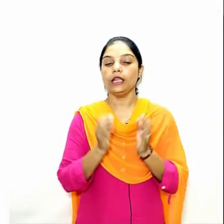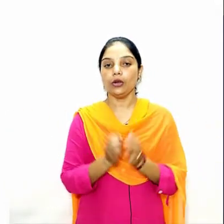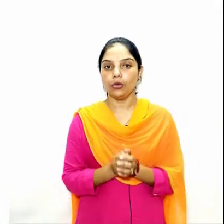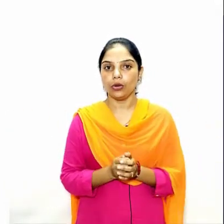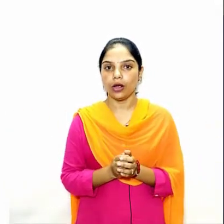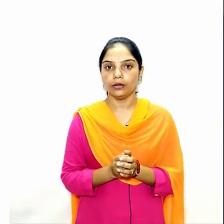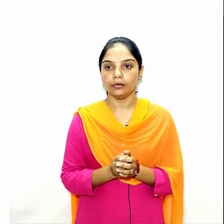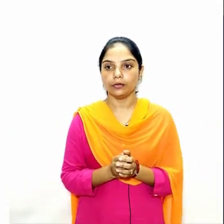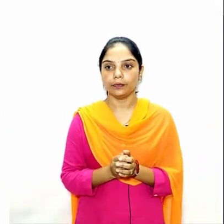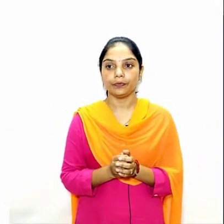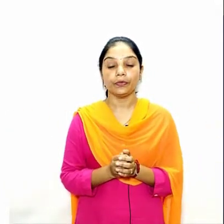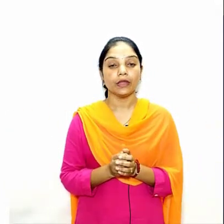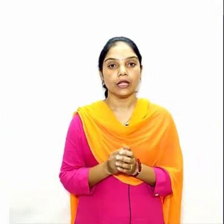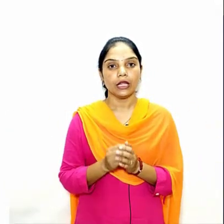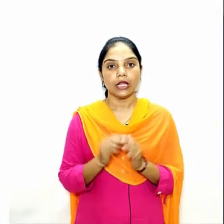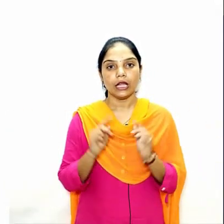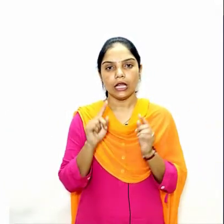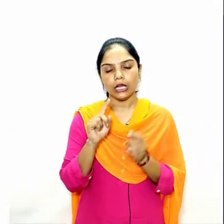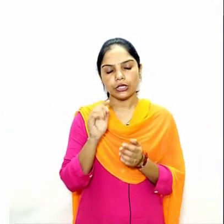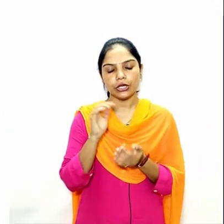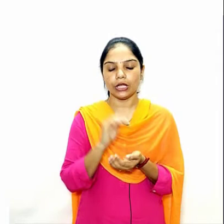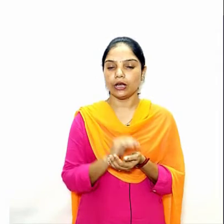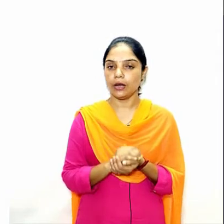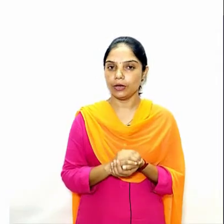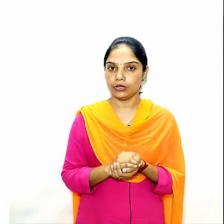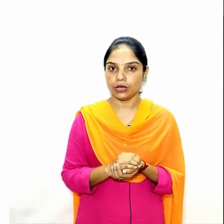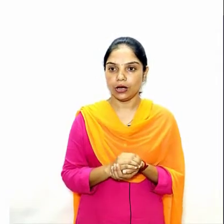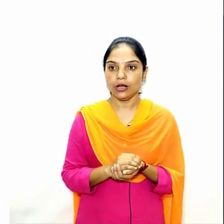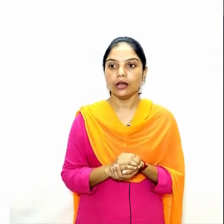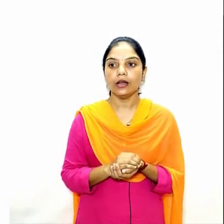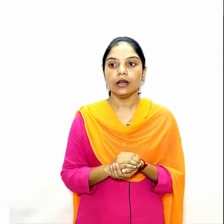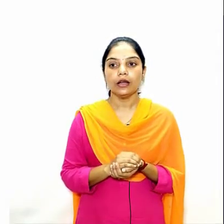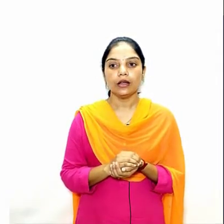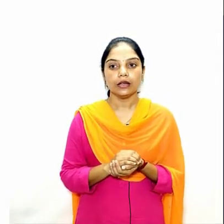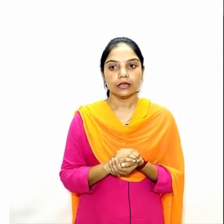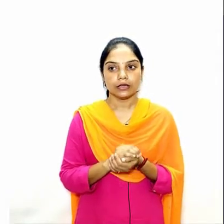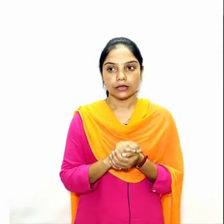कोहरा ही कोहरा। एक शेर का बच्चा